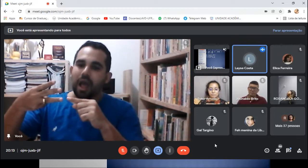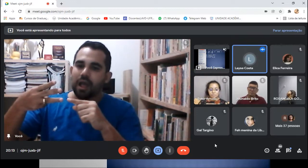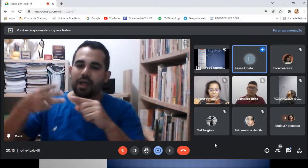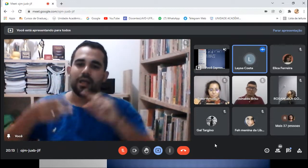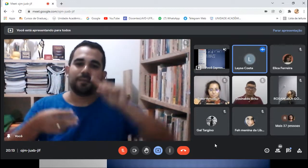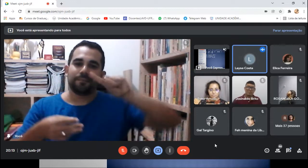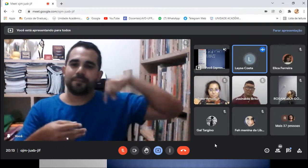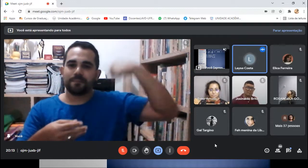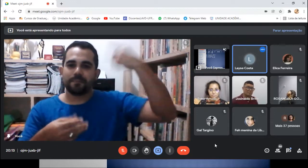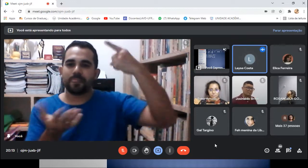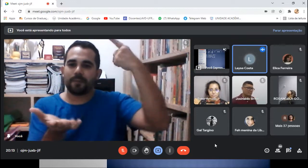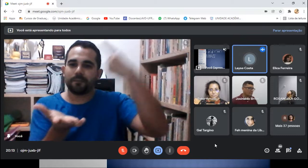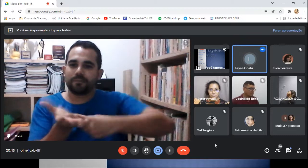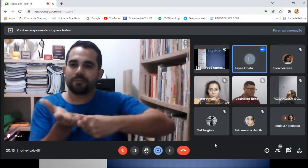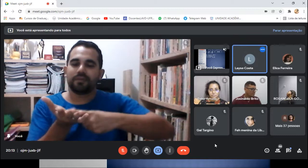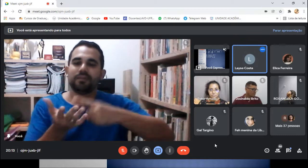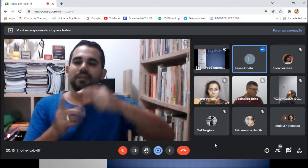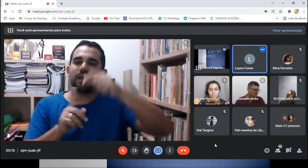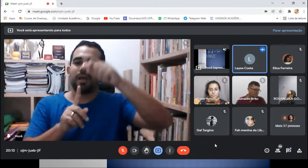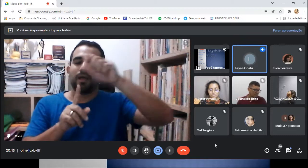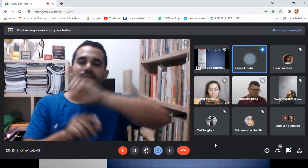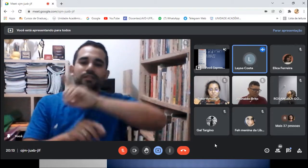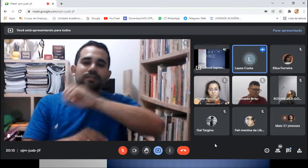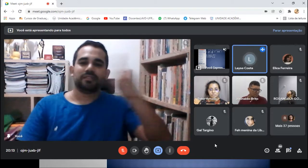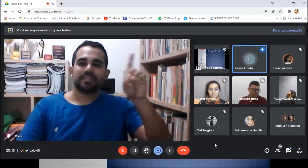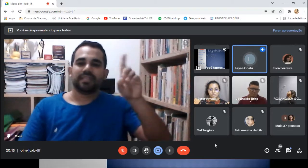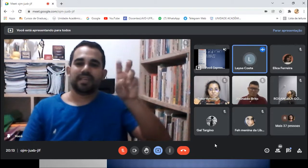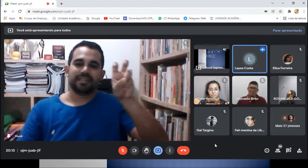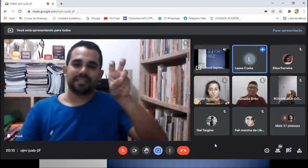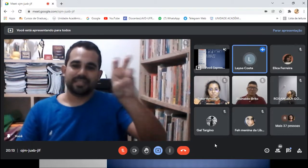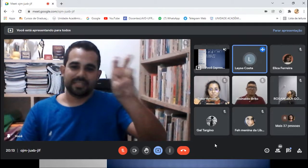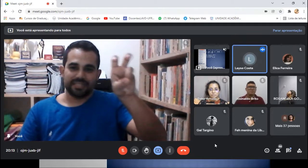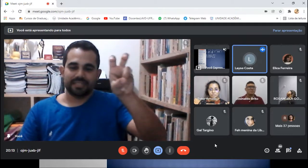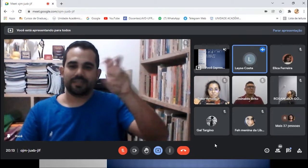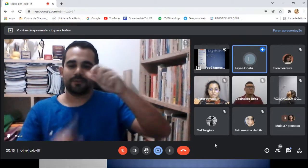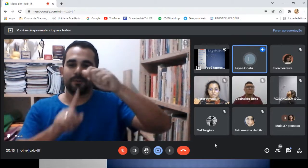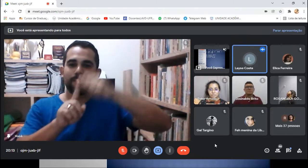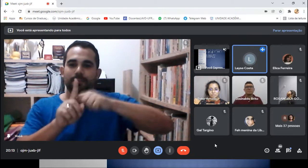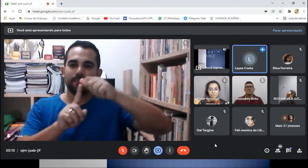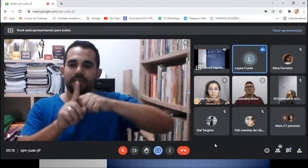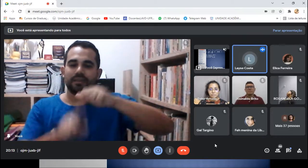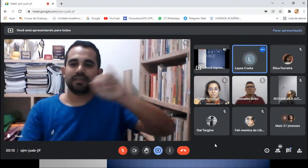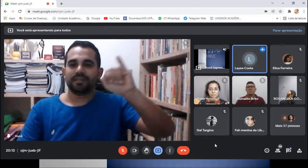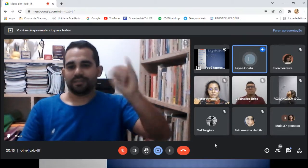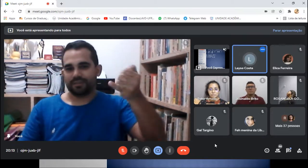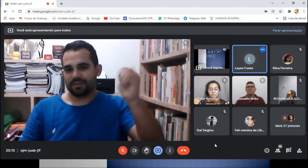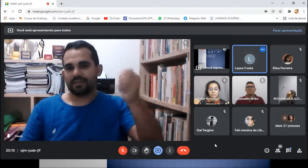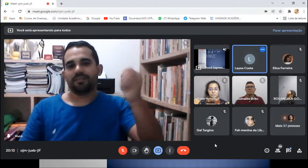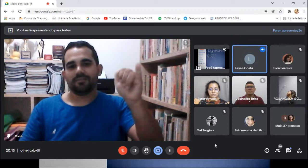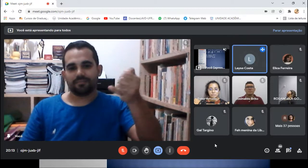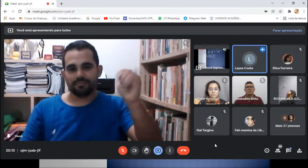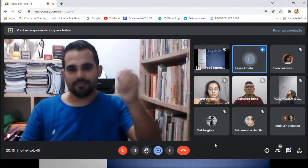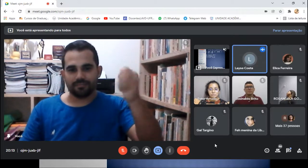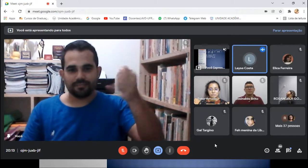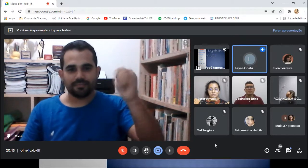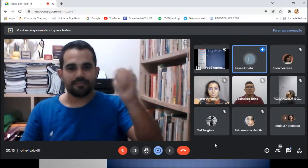pouquinho de cada um agora, e depois vamos combinar um outro dia, né, no dia 5 de janeiro, né,